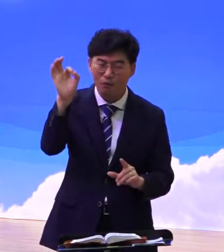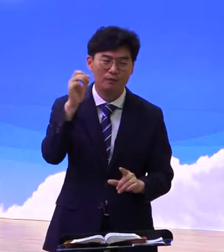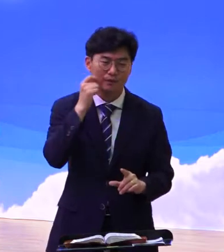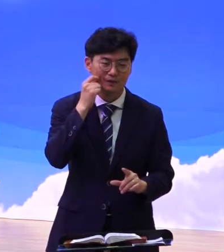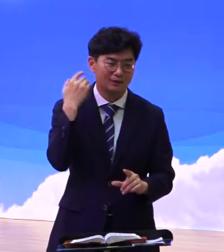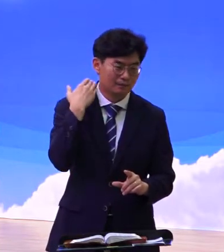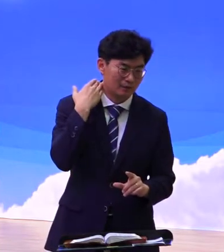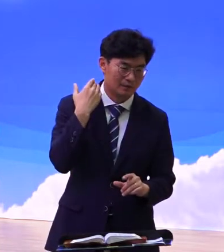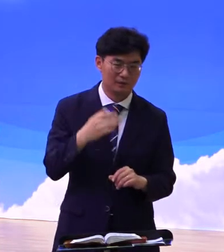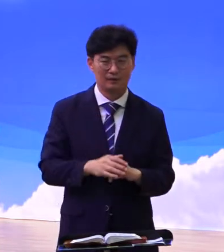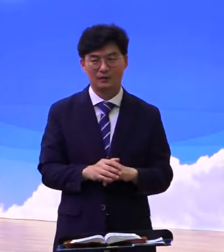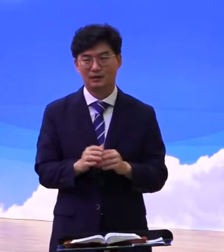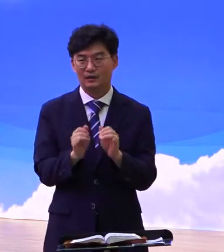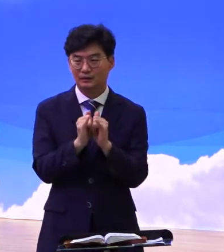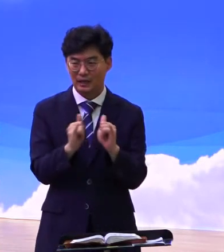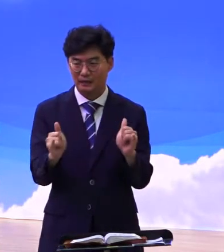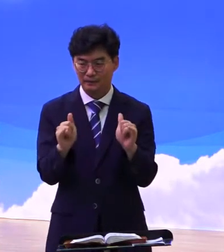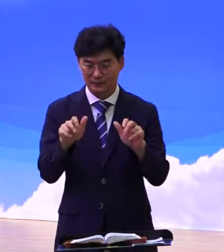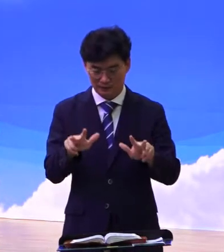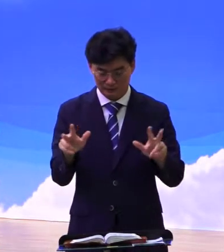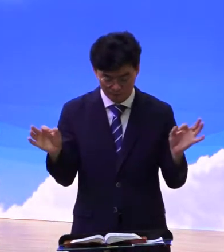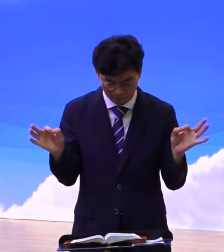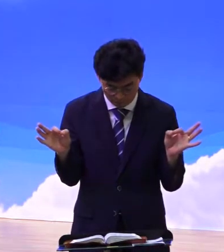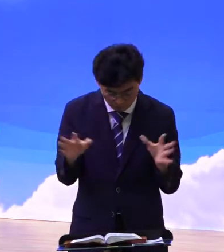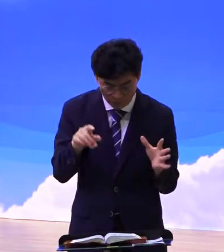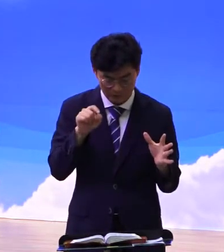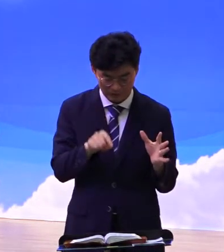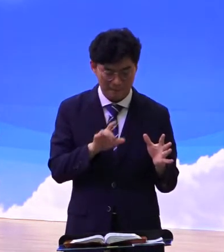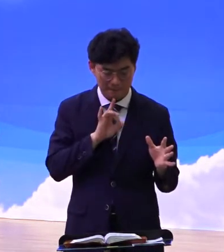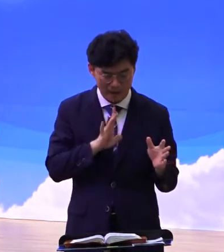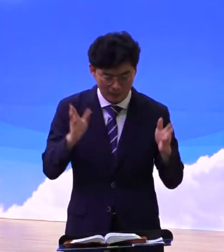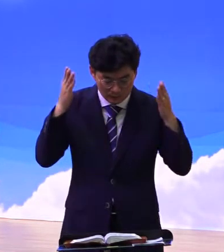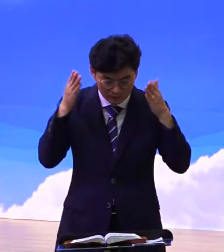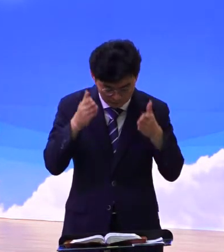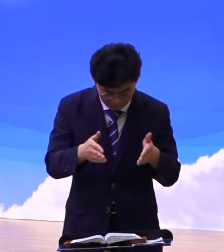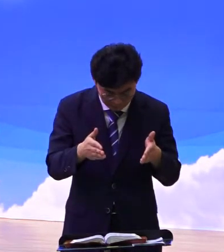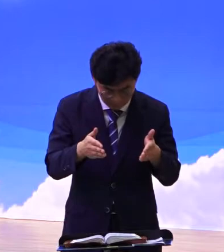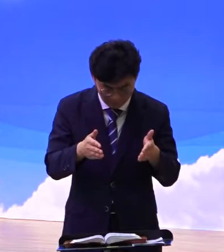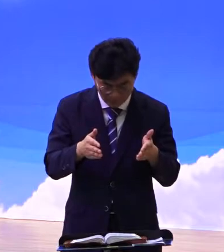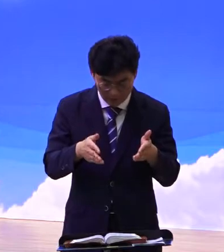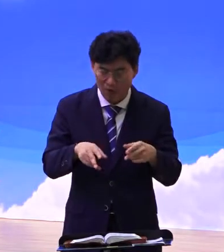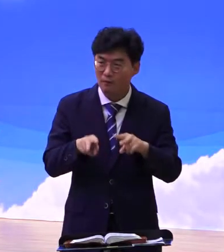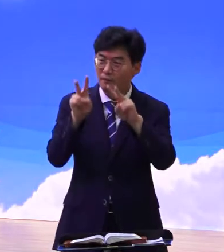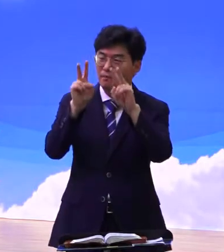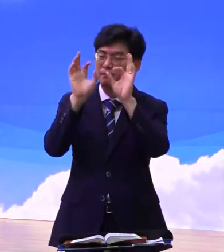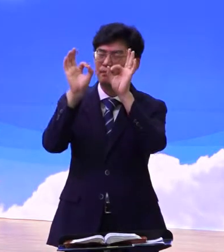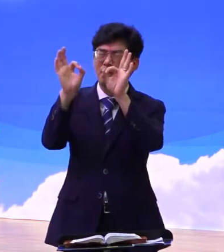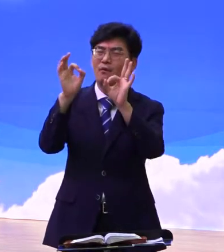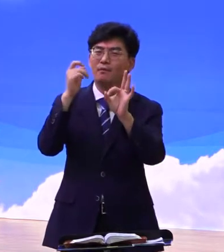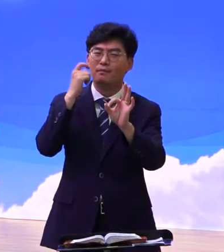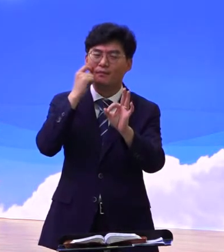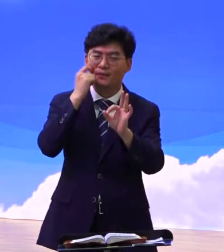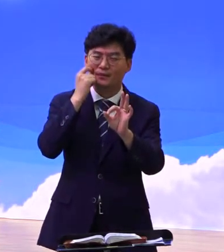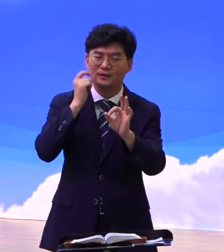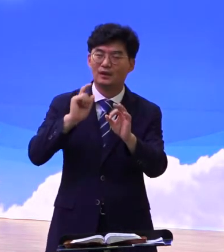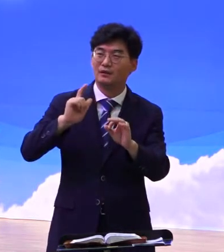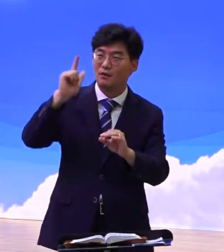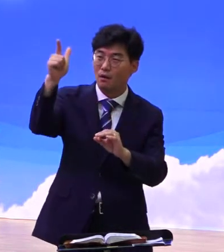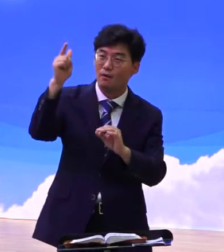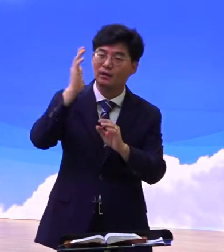인간이라면 짧은 그 순간을 살 수밖에 없지만 순간 너머의 우리의 본향, 영원한 천국을